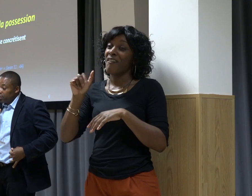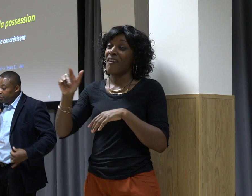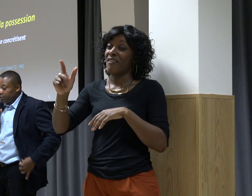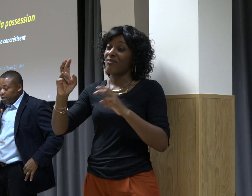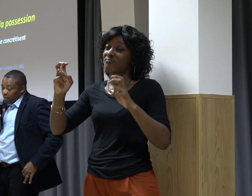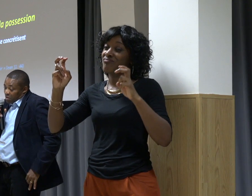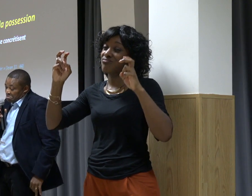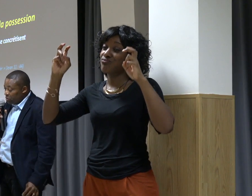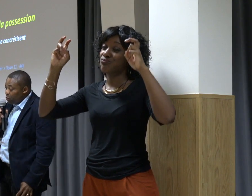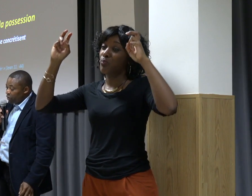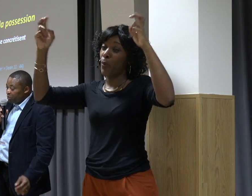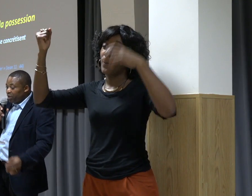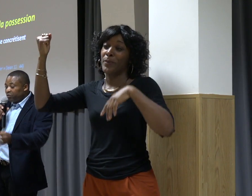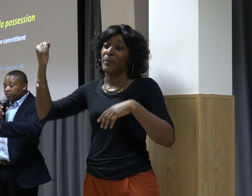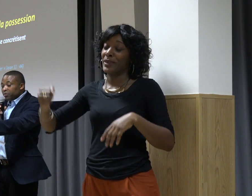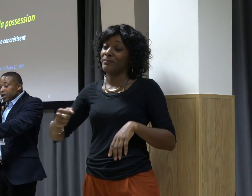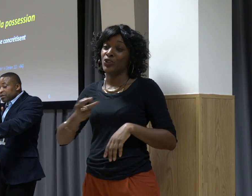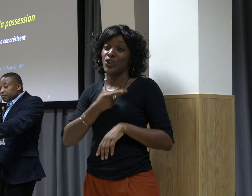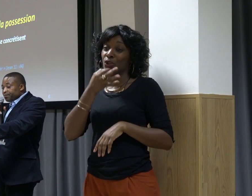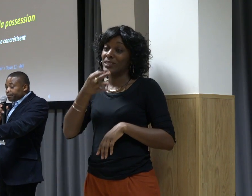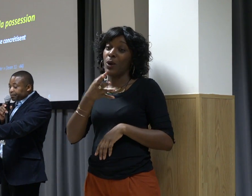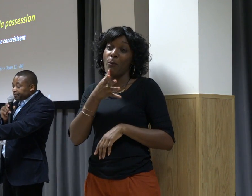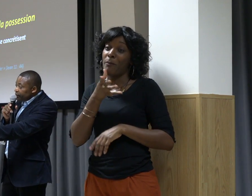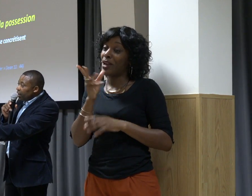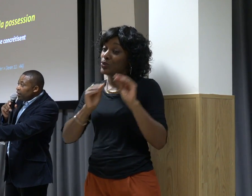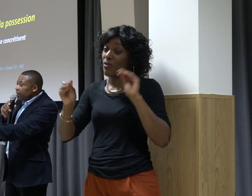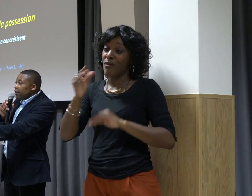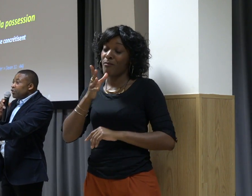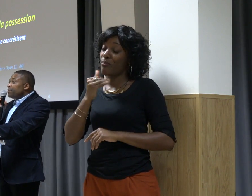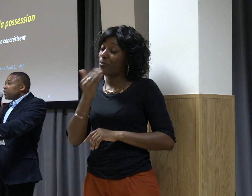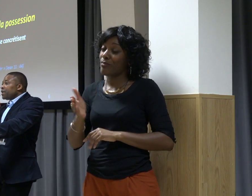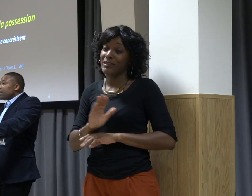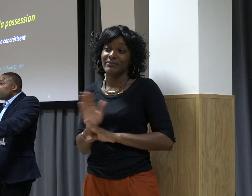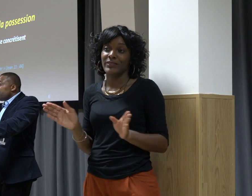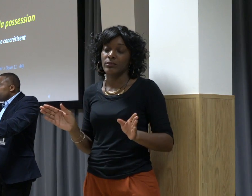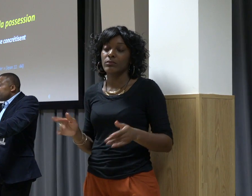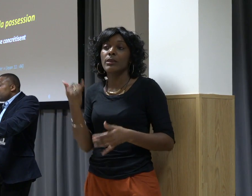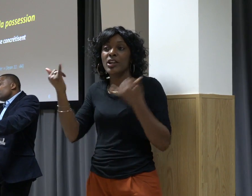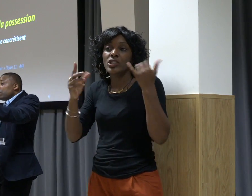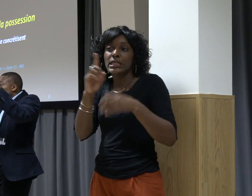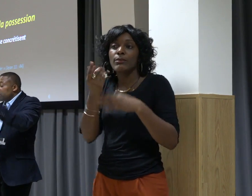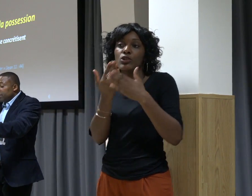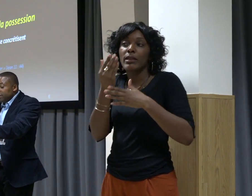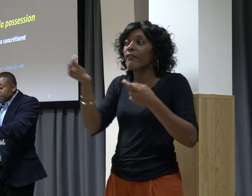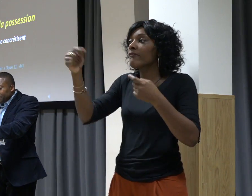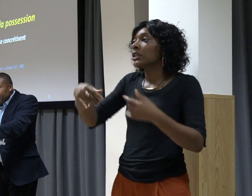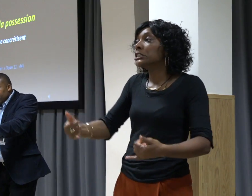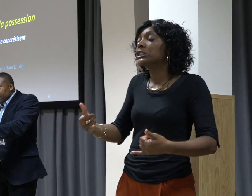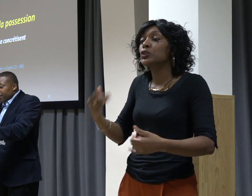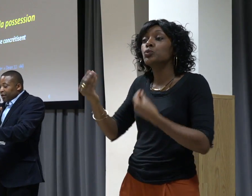vous dit, on ne peut rien faire pour votre maladie. Et un dimanche matin, vous venez ici ou dans une autre